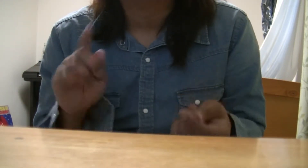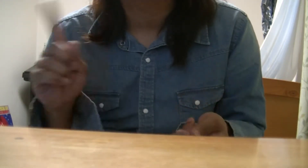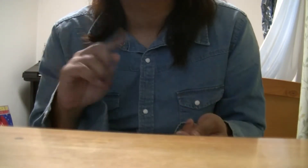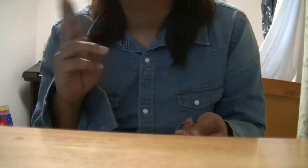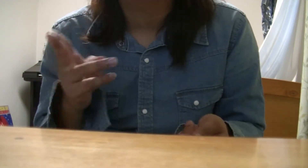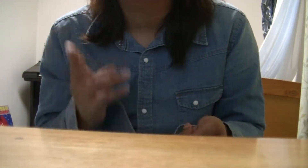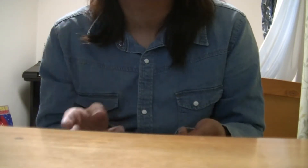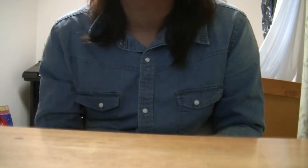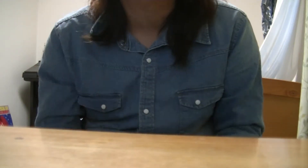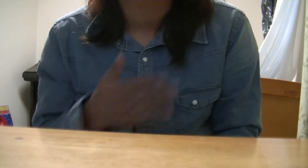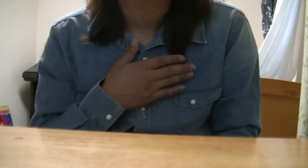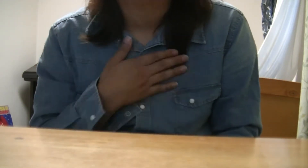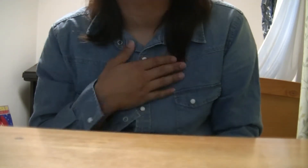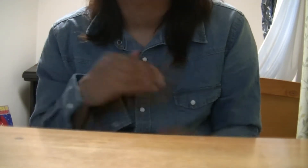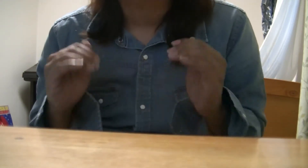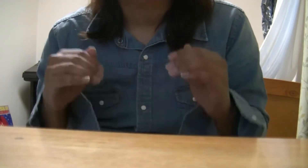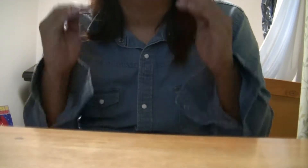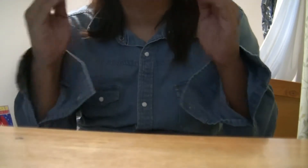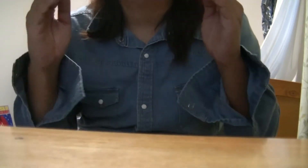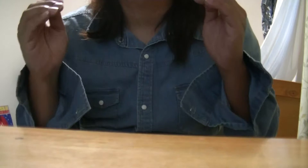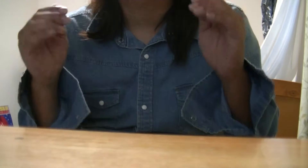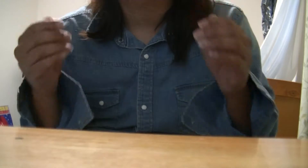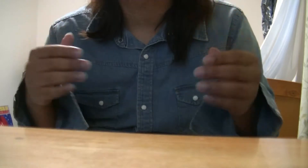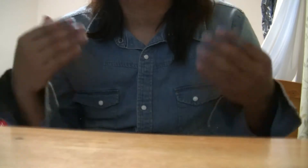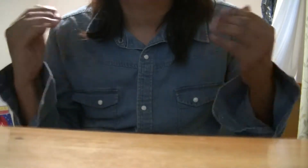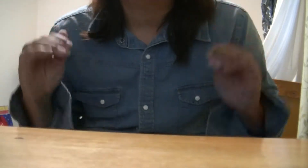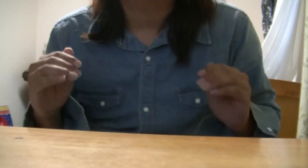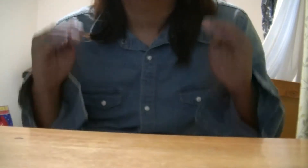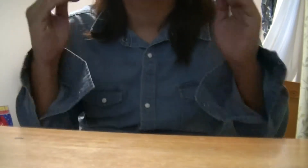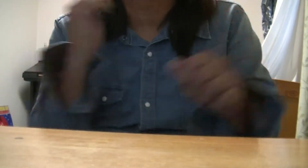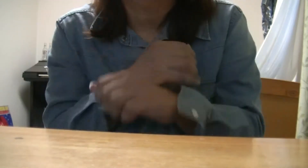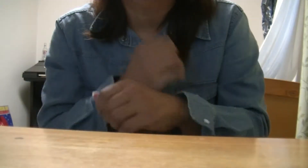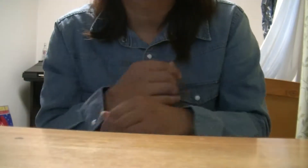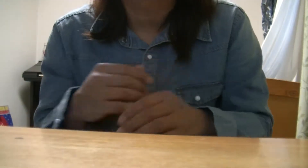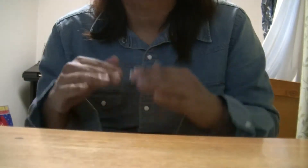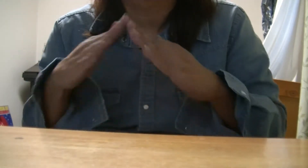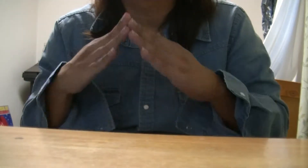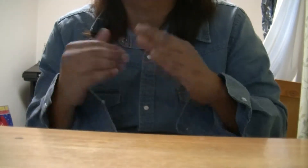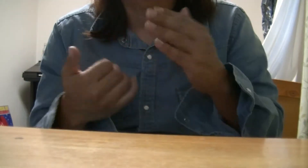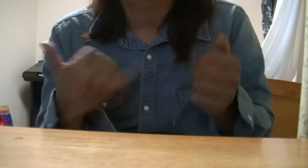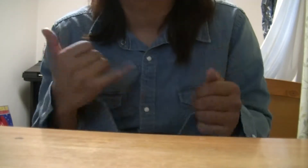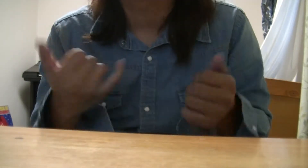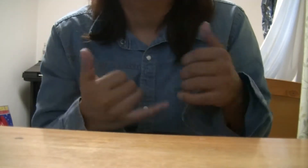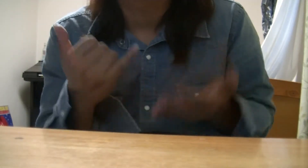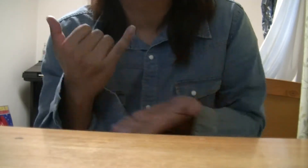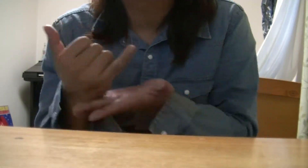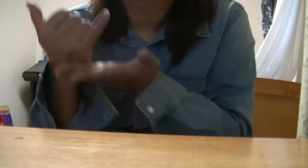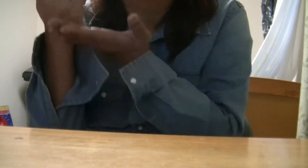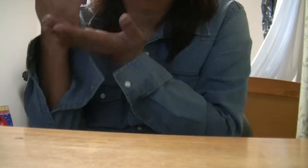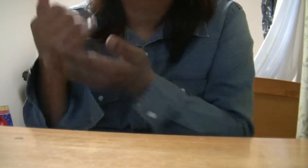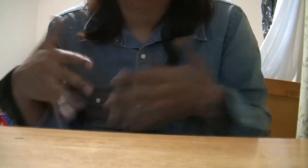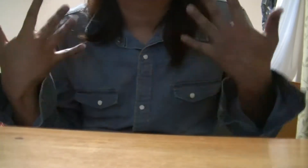から僕は僕より能力の高い人を育てなければ、店長としての価値がないですよね。え、違います